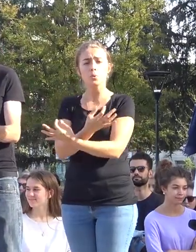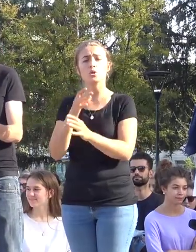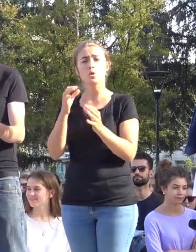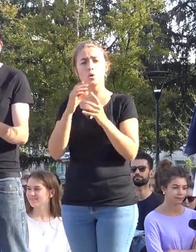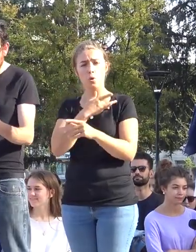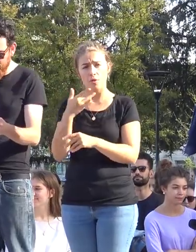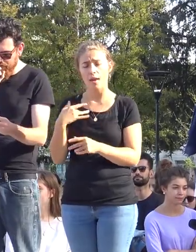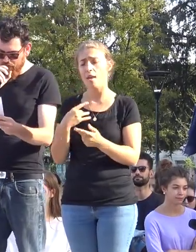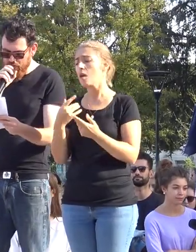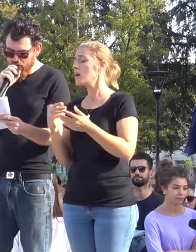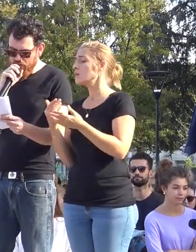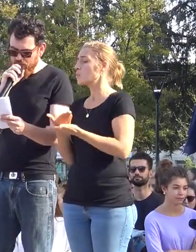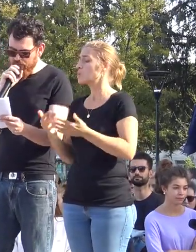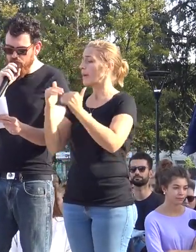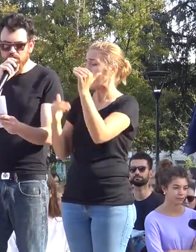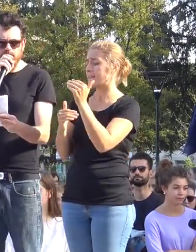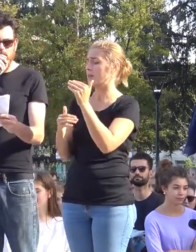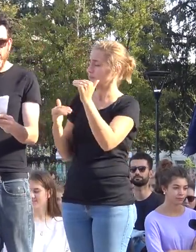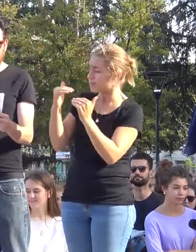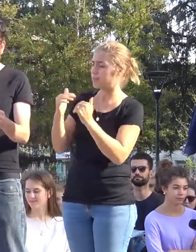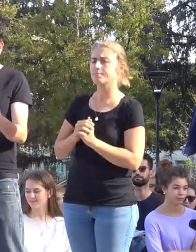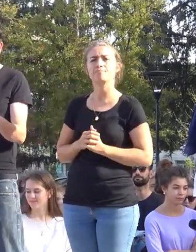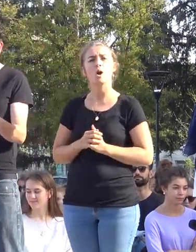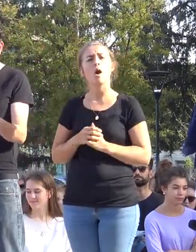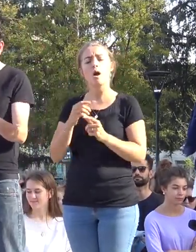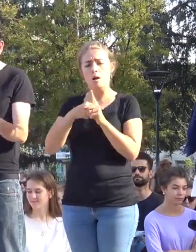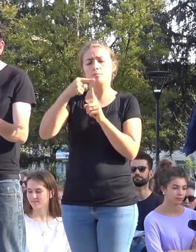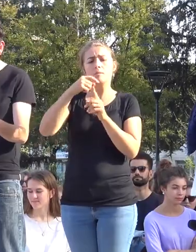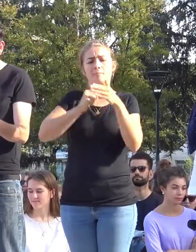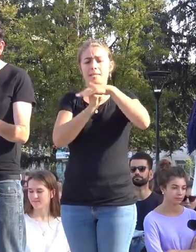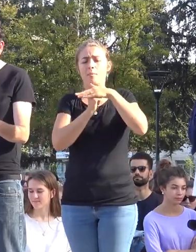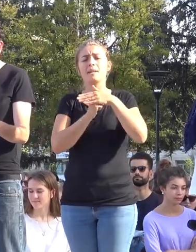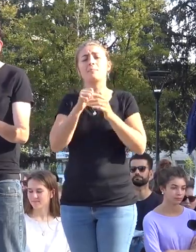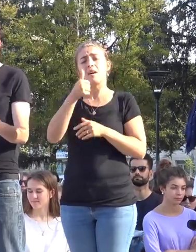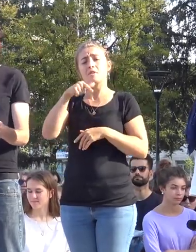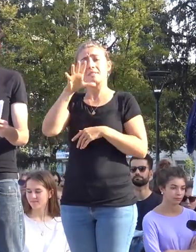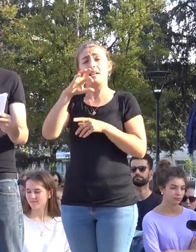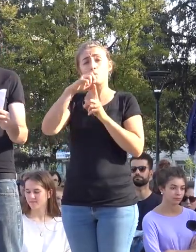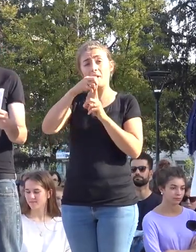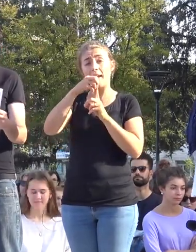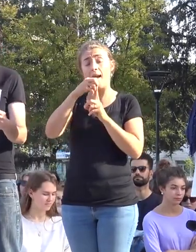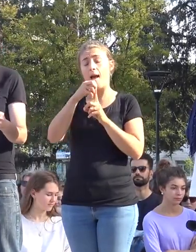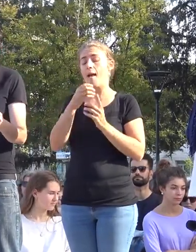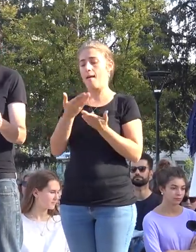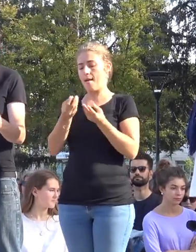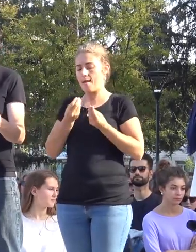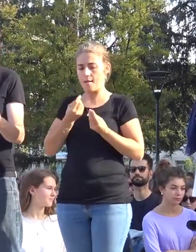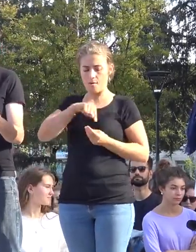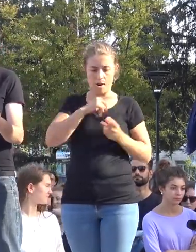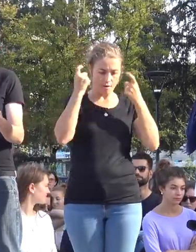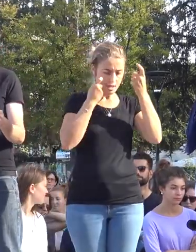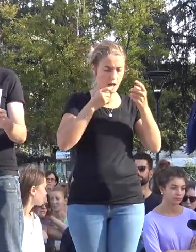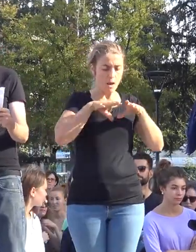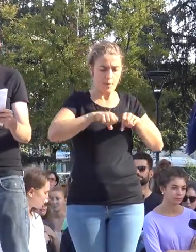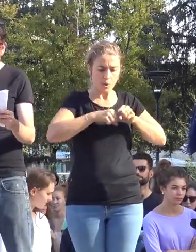sûr et de réduire les inégalités. Limiter le réchauffement global à 1,5 degré, c'est l'occasion de repenser nos modes de production et de